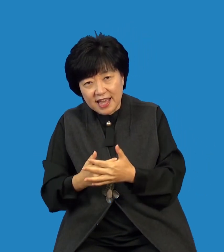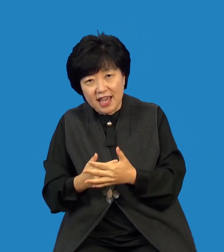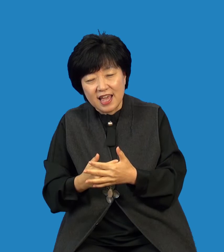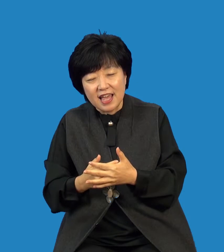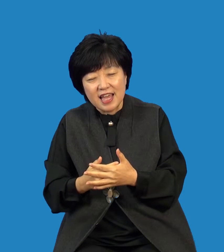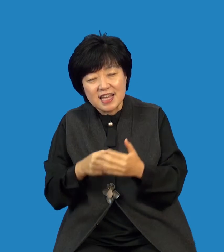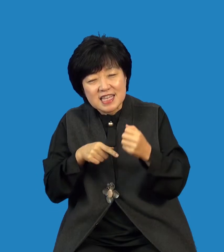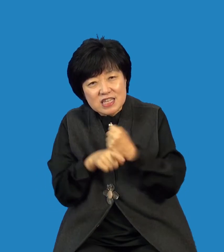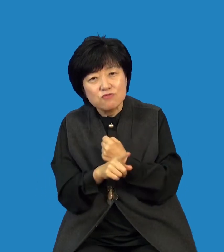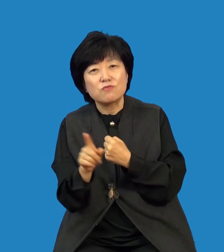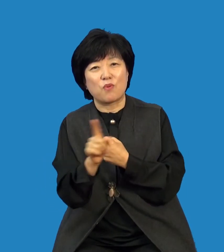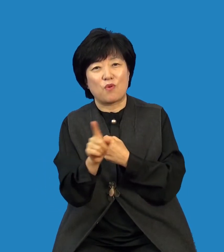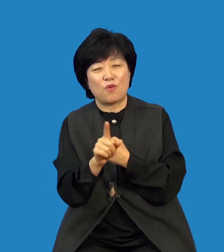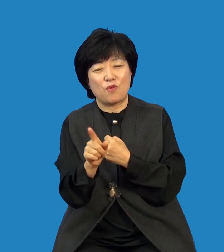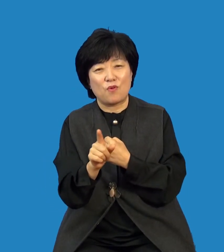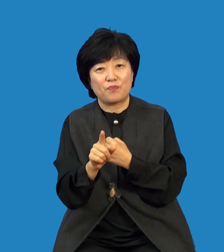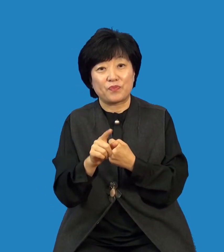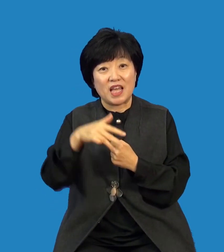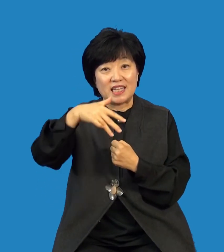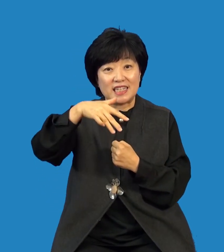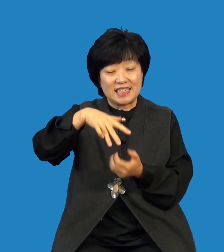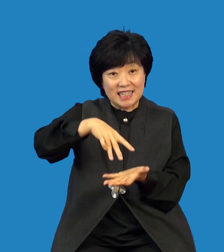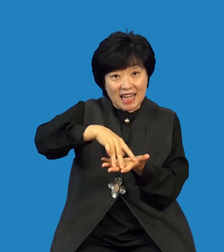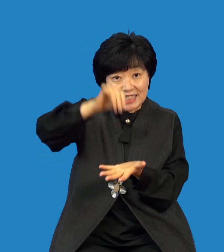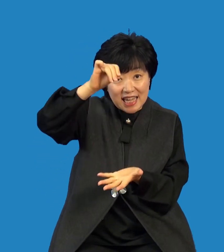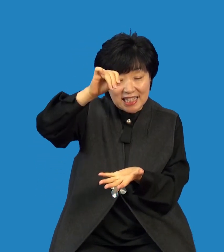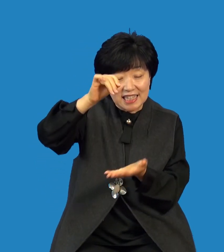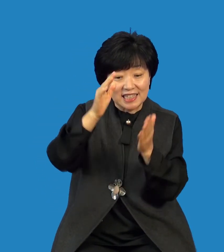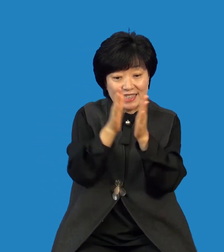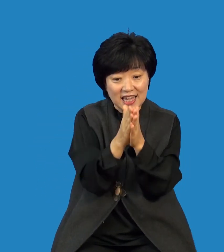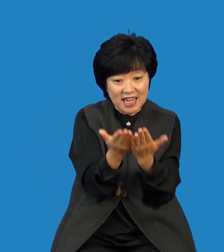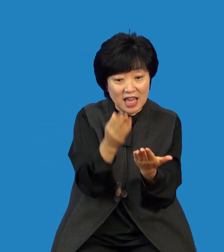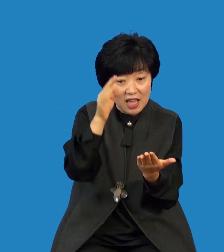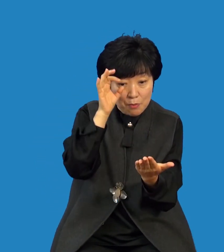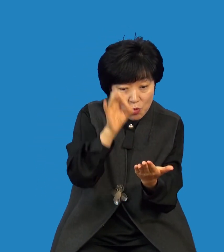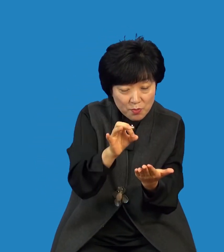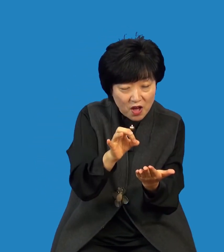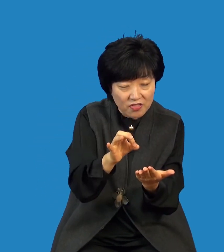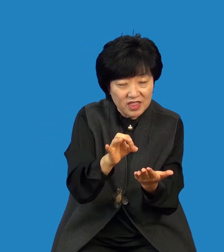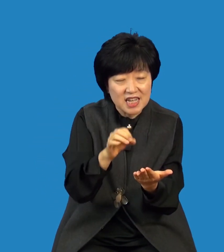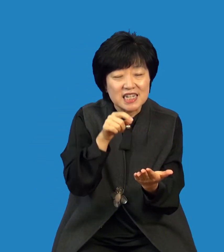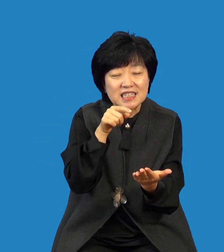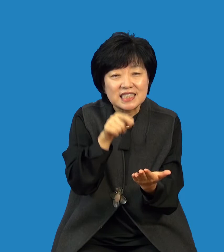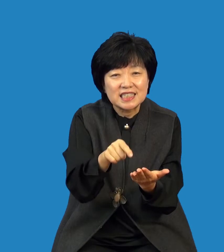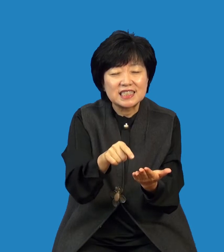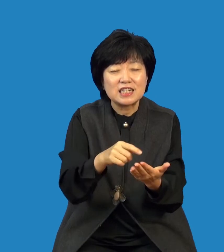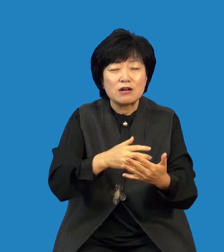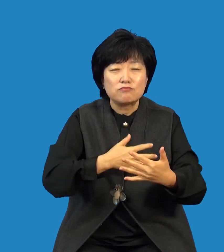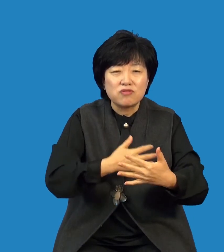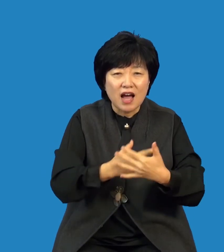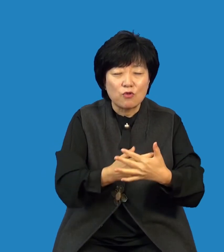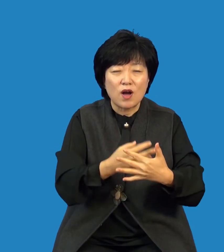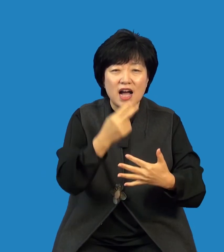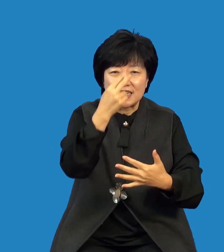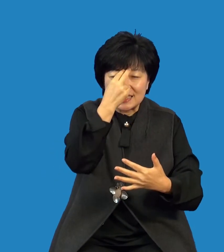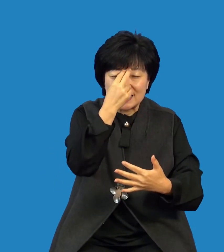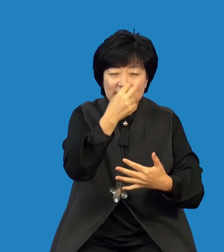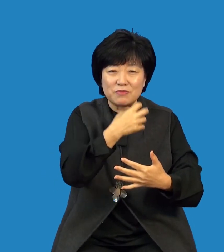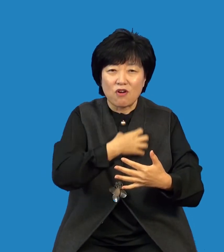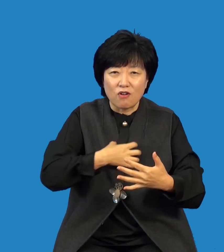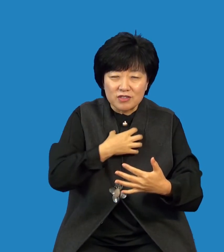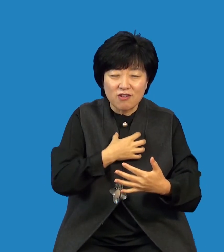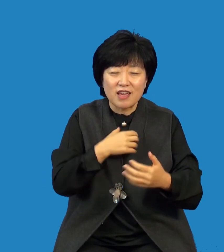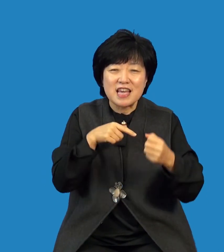보면, 성경에 보면 이 두려움과 근심의 원인에 대해서 진단을 하고 있습니다. 근데 거기 보면 뭐라 그러냐면, 에덴